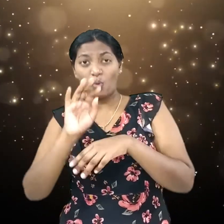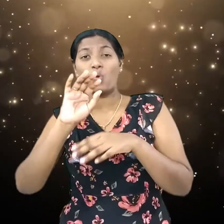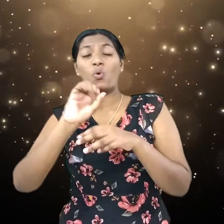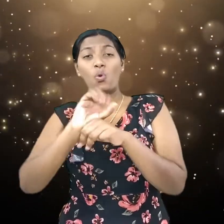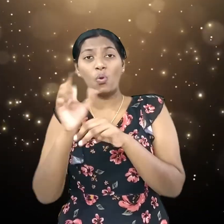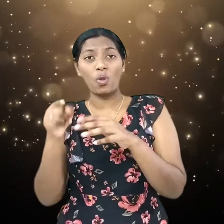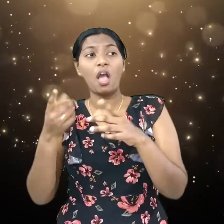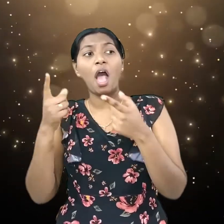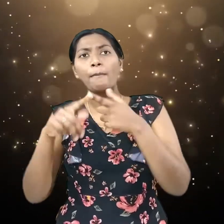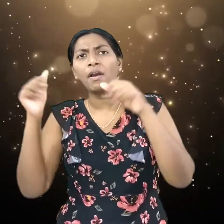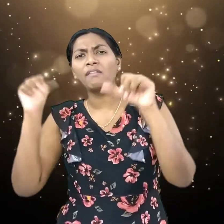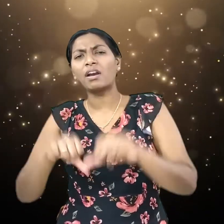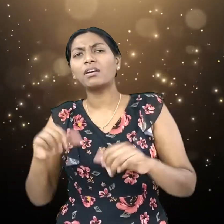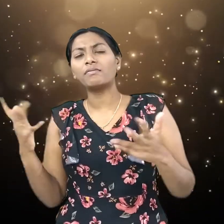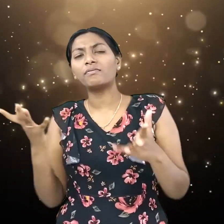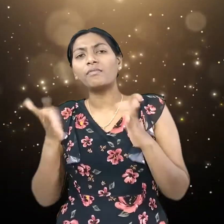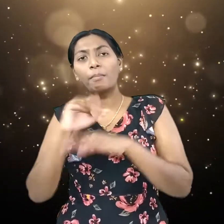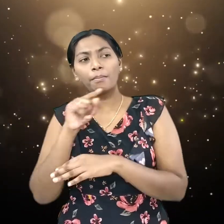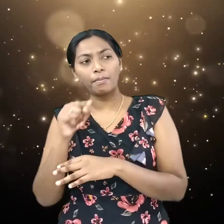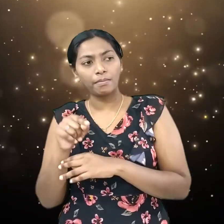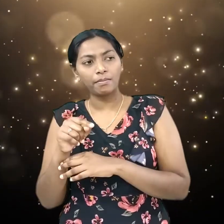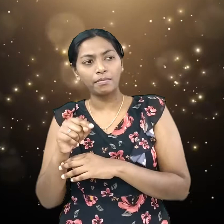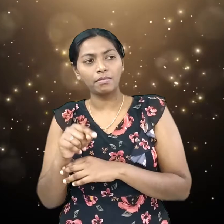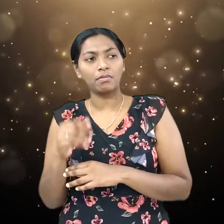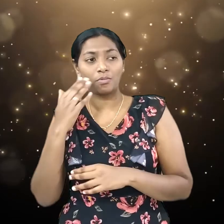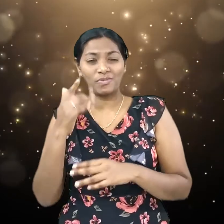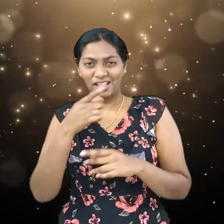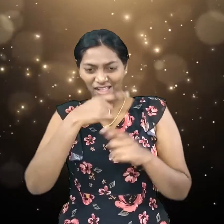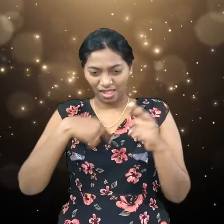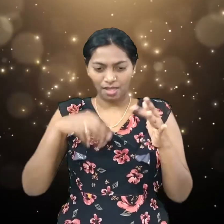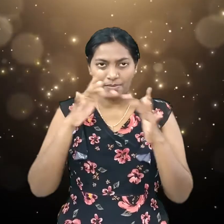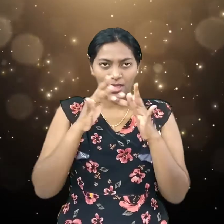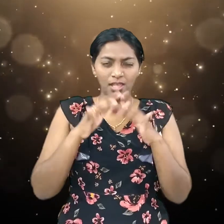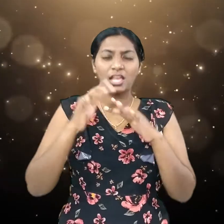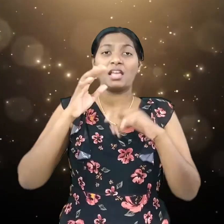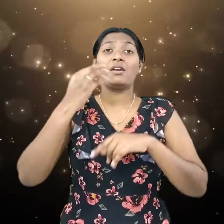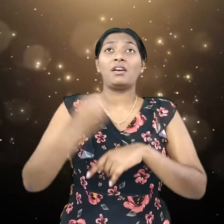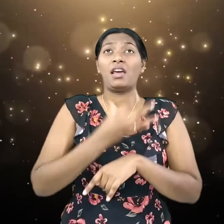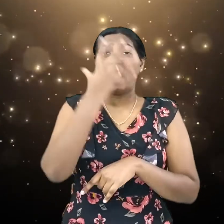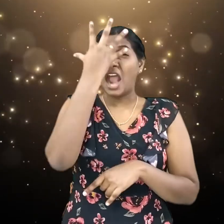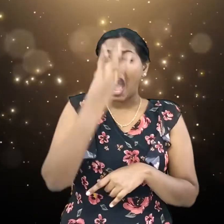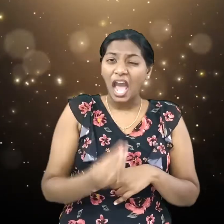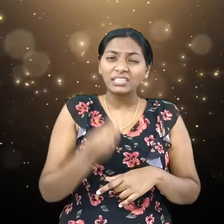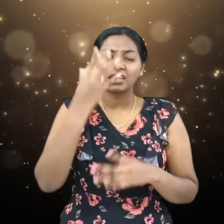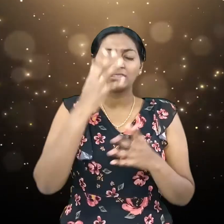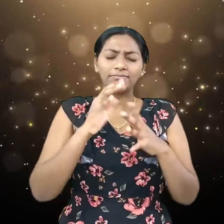जैसे लोग थे जो रात रात भर जग के क्या कर रहे थे? प्रार्थना। हम बेकार में नहीं कर रहे थे। प्रेज द लॉर्ड,